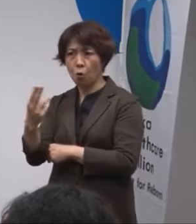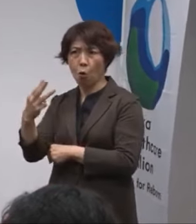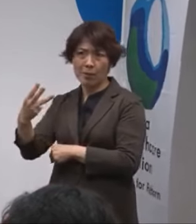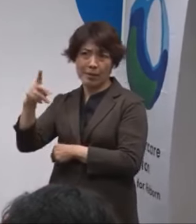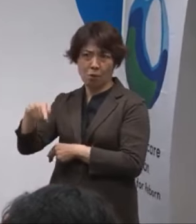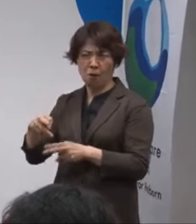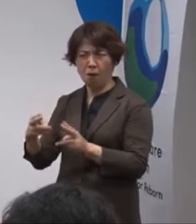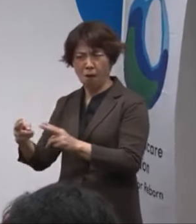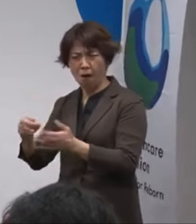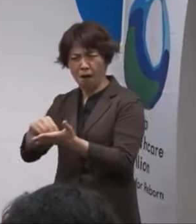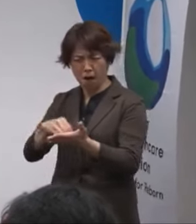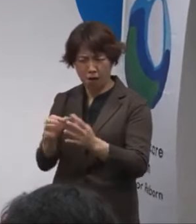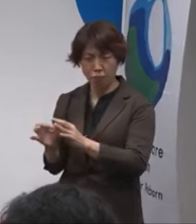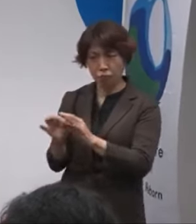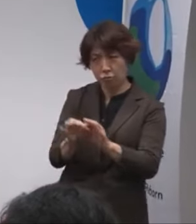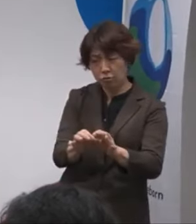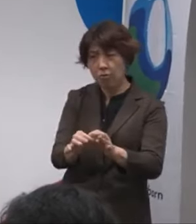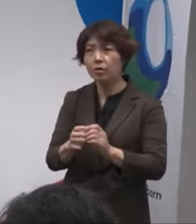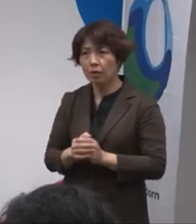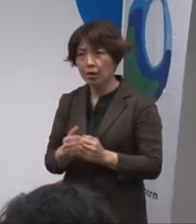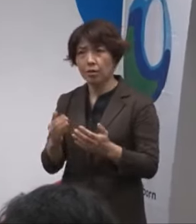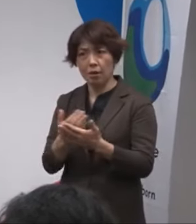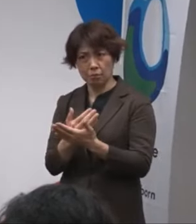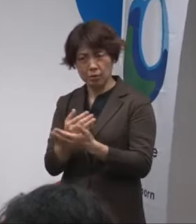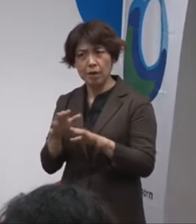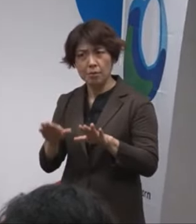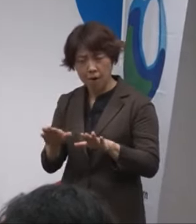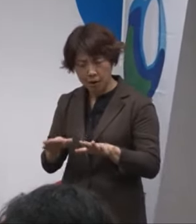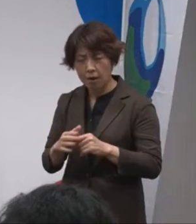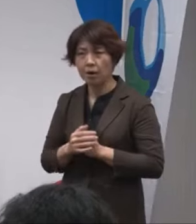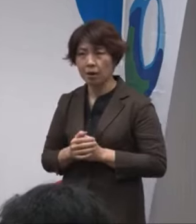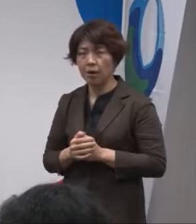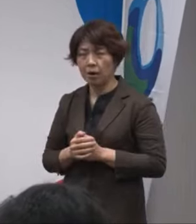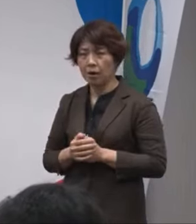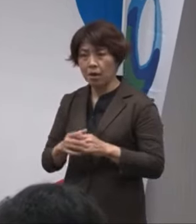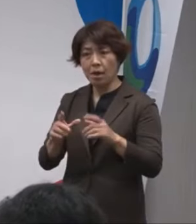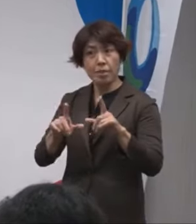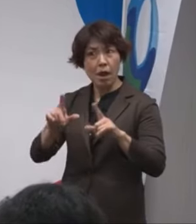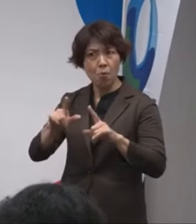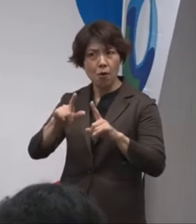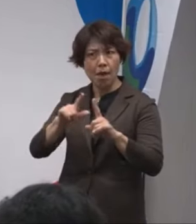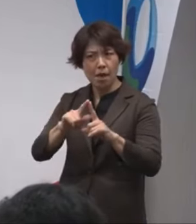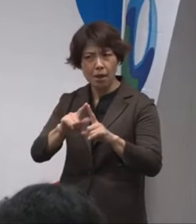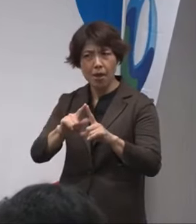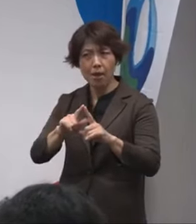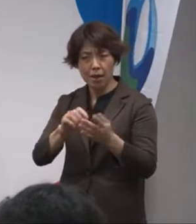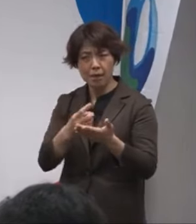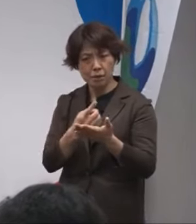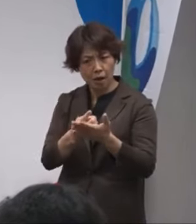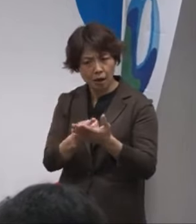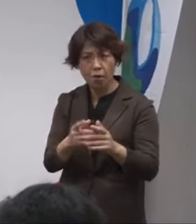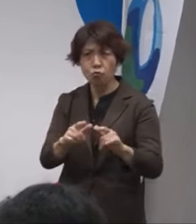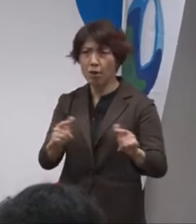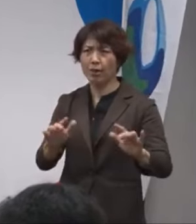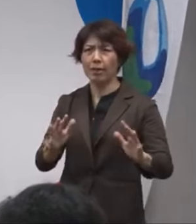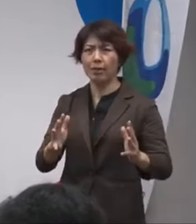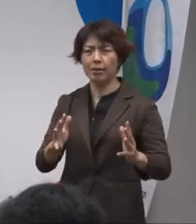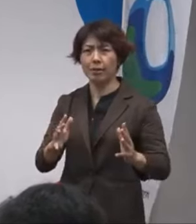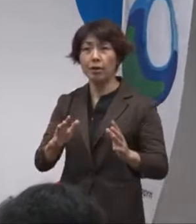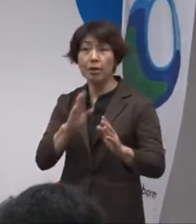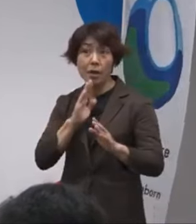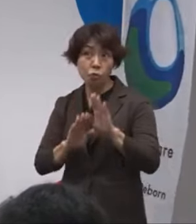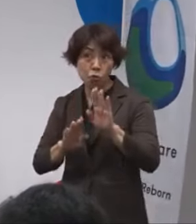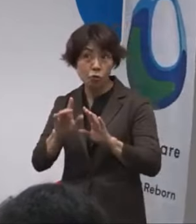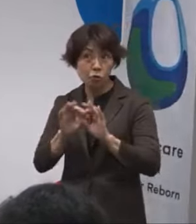施工業者が決まっている国というのがタイプ A の中でもなかなか今増えていませんが、この現状知事としては今どう受け取っていらっしゃいますか。 や